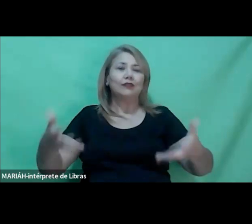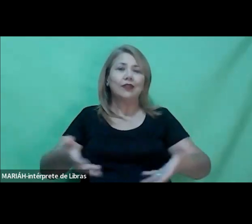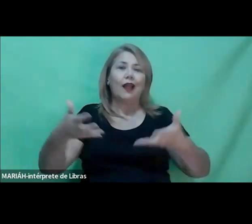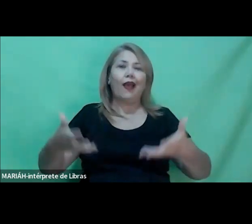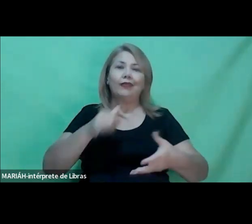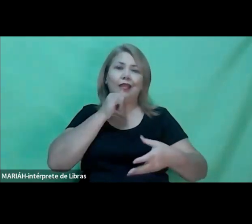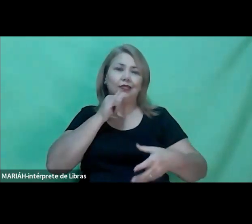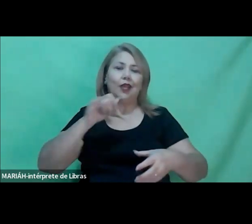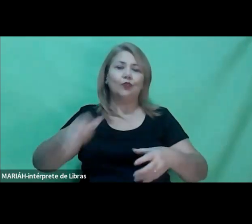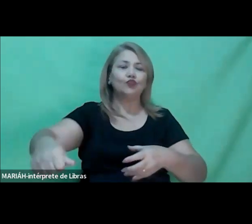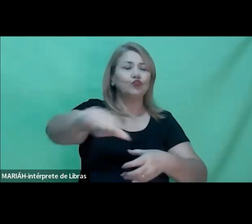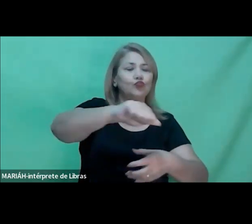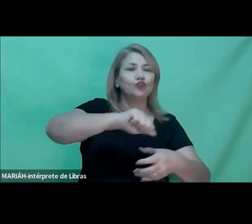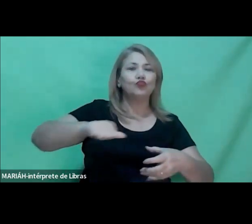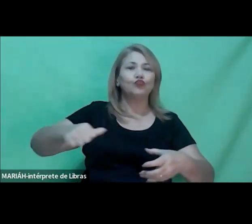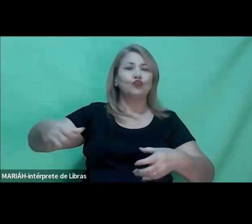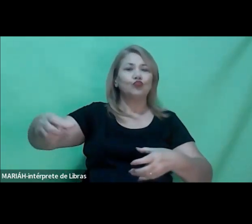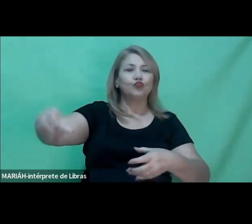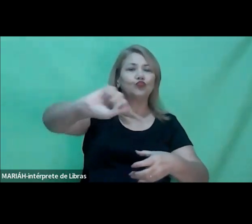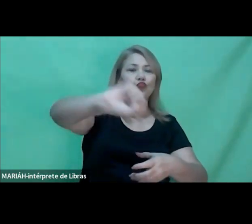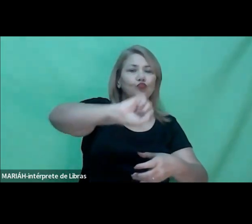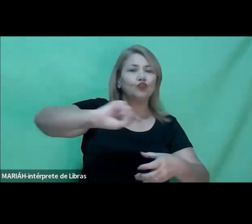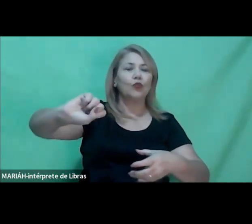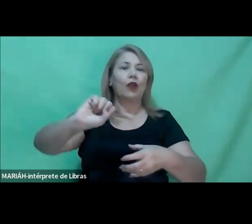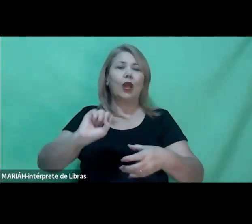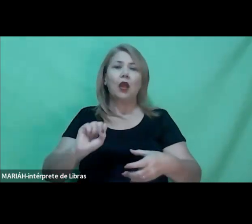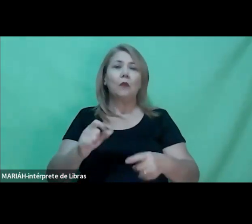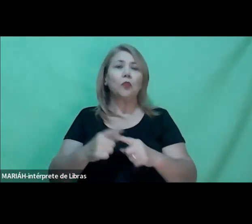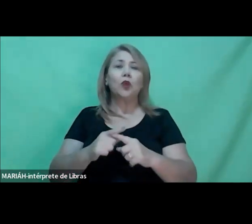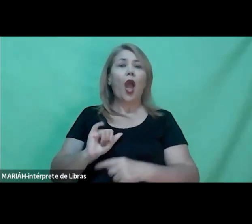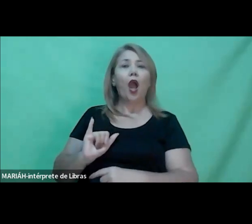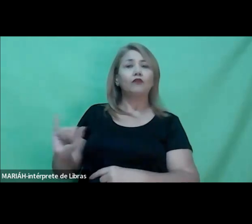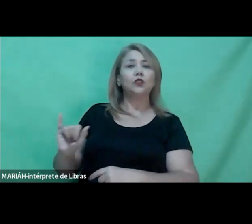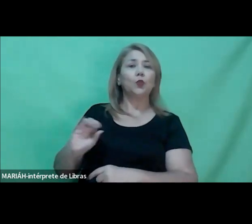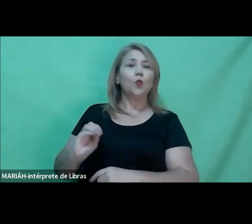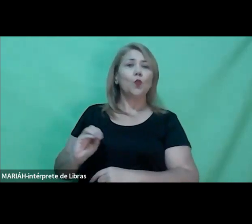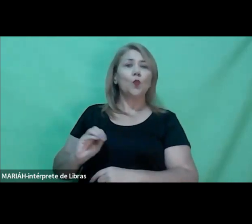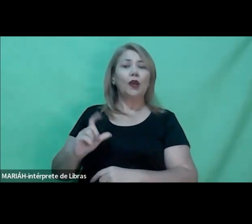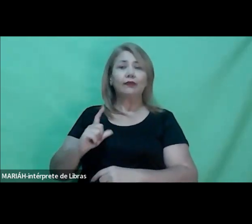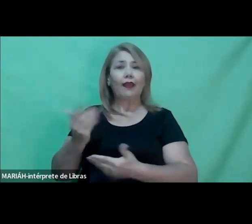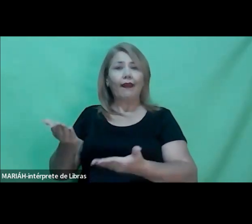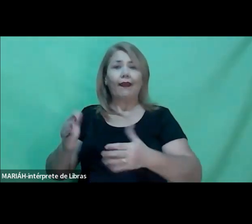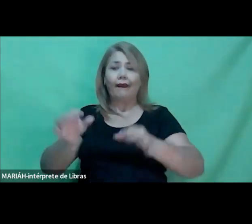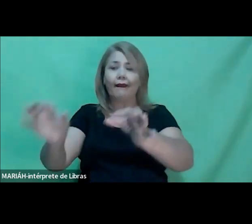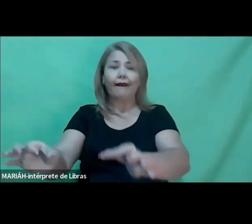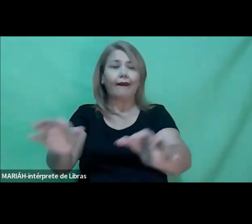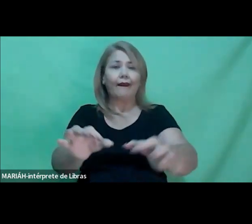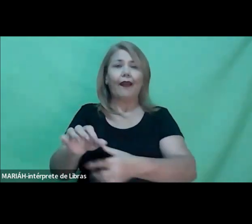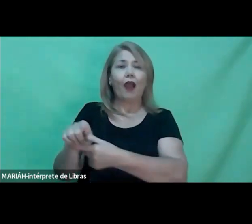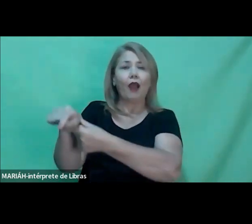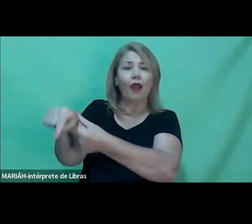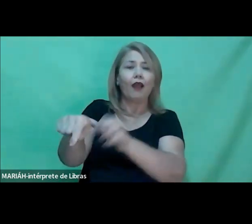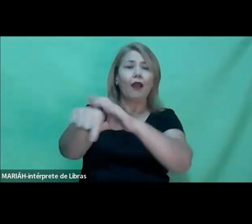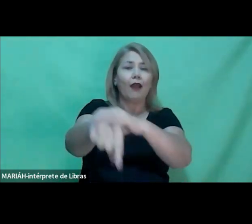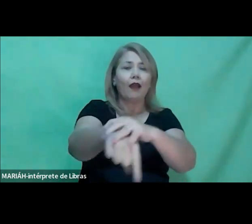utilizan porque pues simplemente nosotros no lo hacemos Tenemos que tener eh mucho cuidado con con eso eh